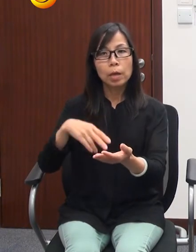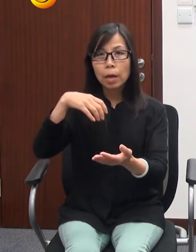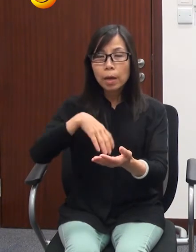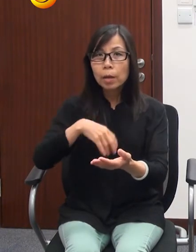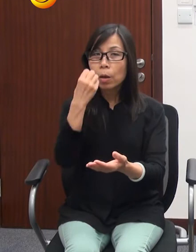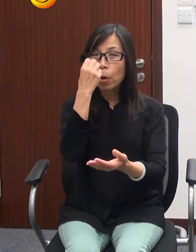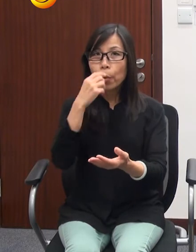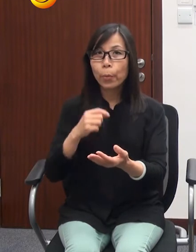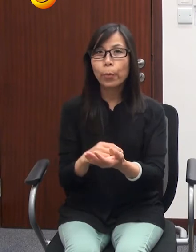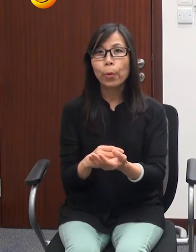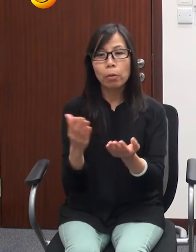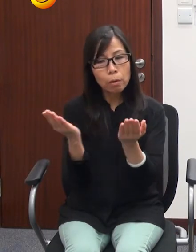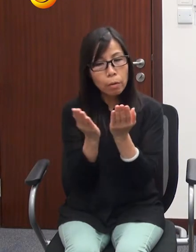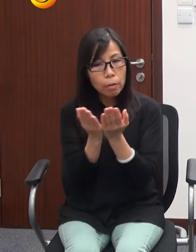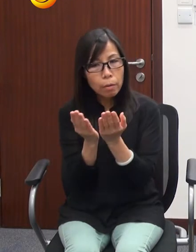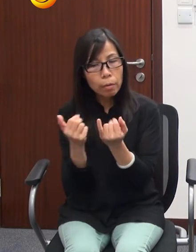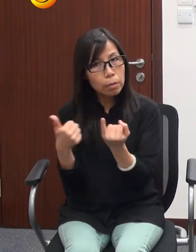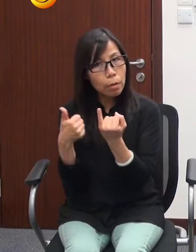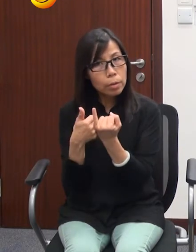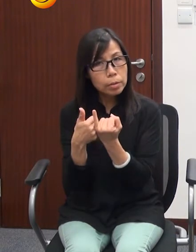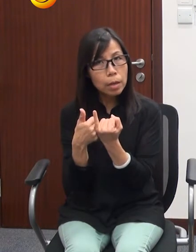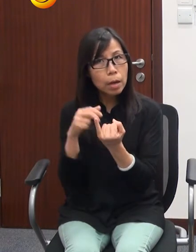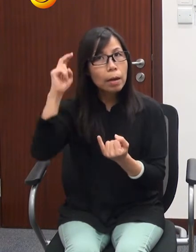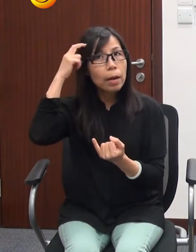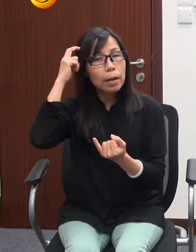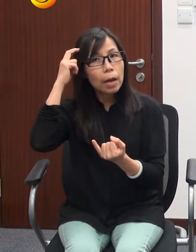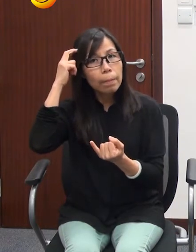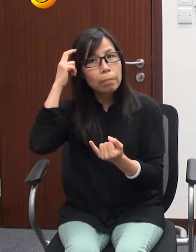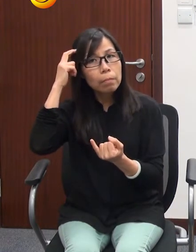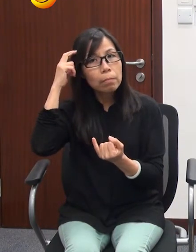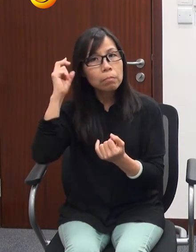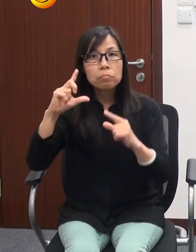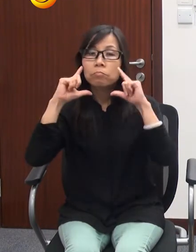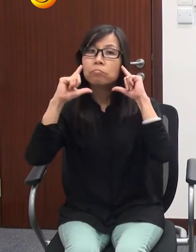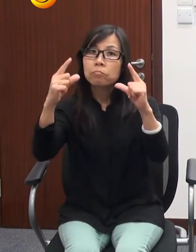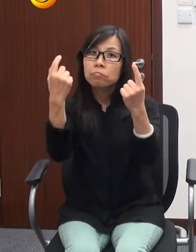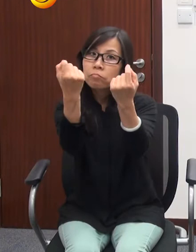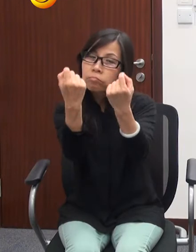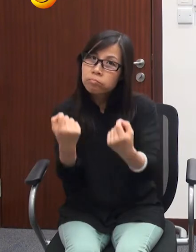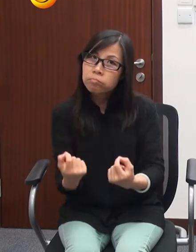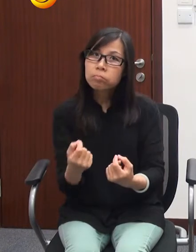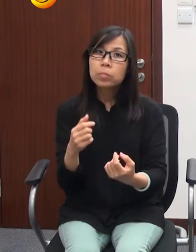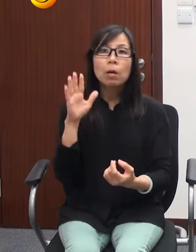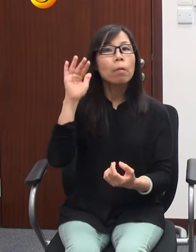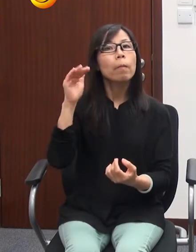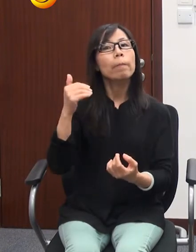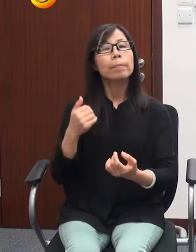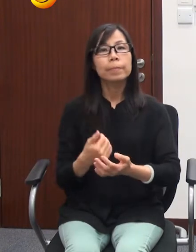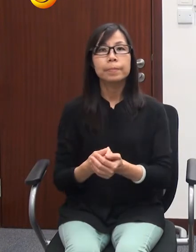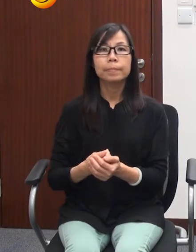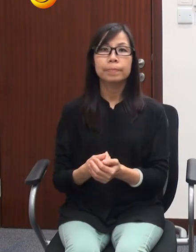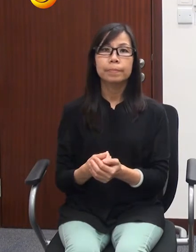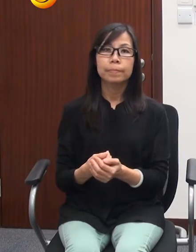攞我依句説話去翻去諗，你有冇證據去反駁我啊？你有的，我隨時挑機，我隨時認戰都得 嘅。所以其